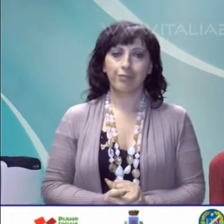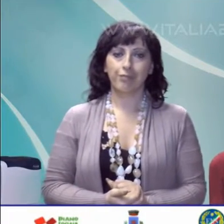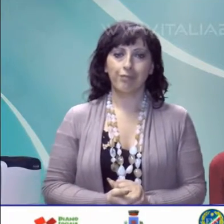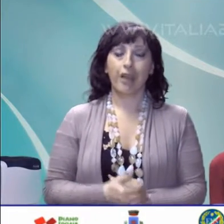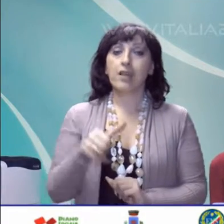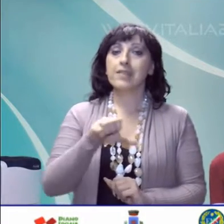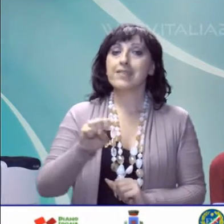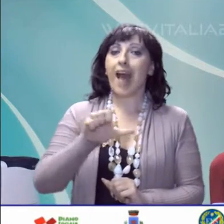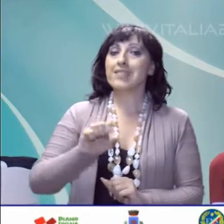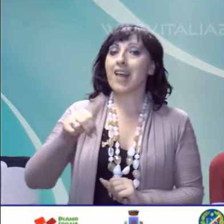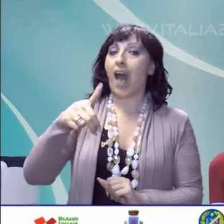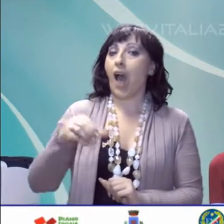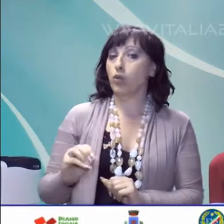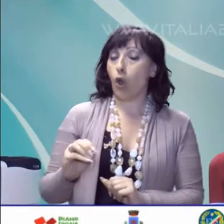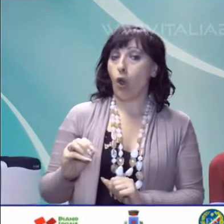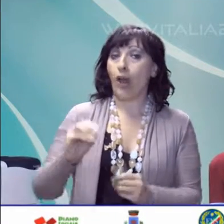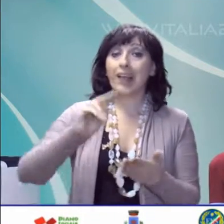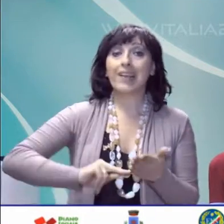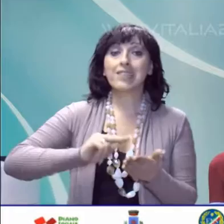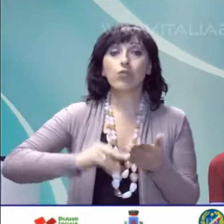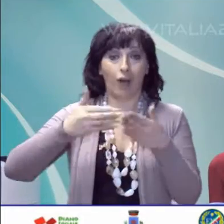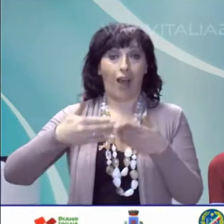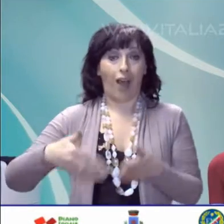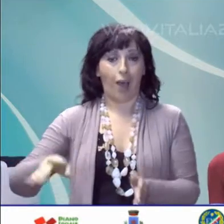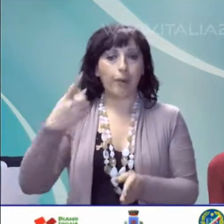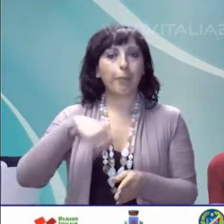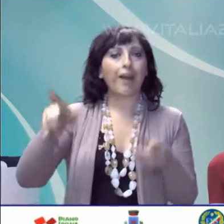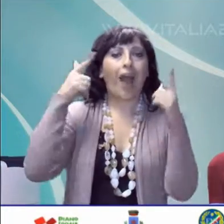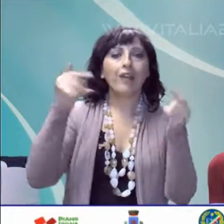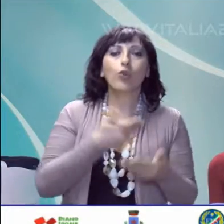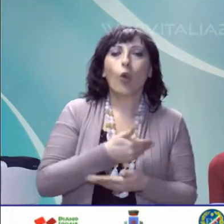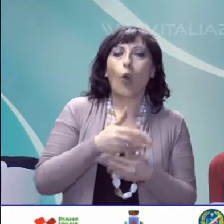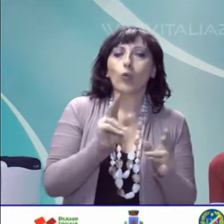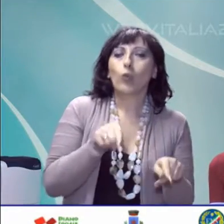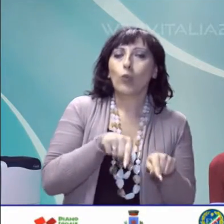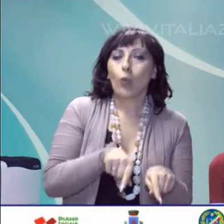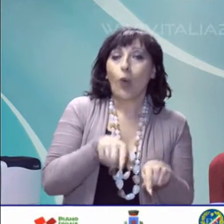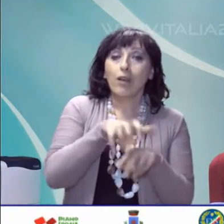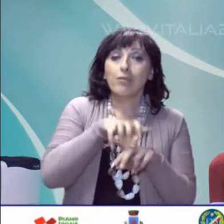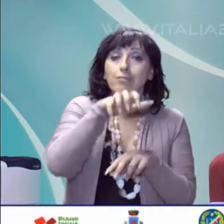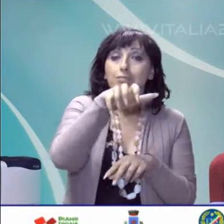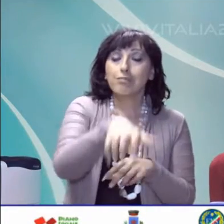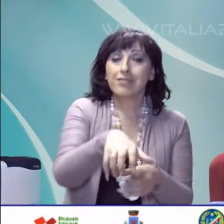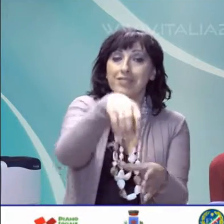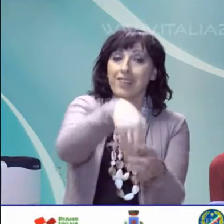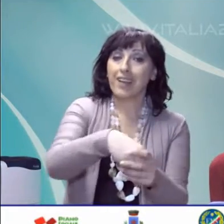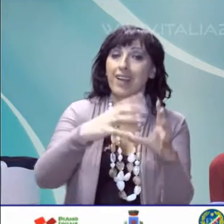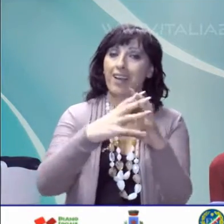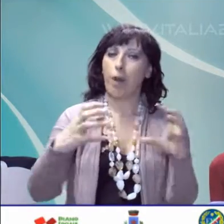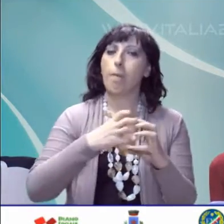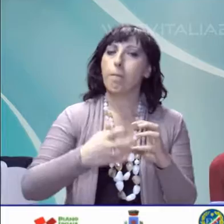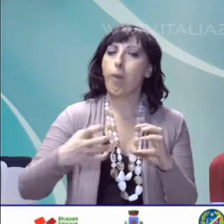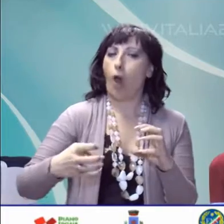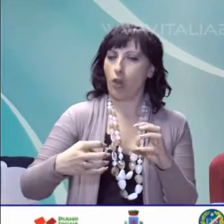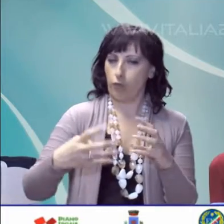A Sassano sono state aperte le iscrizioni per il nuovo asilo nido, che sarà localizzato nella struttura